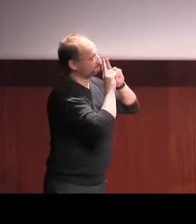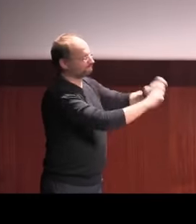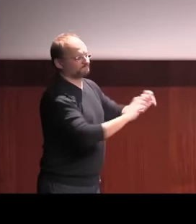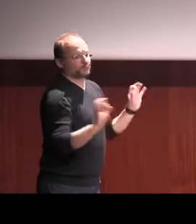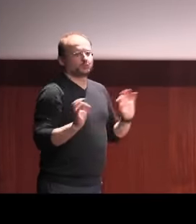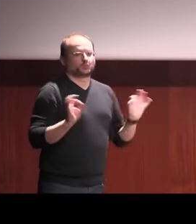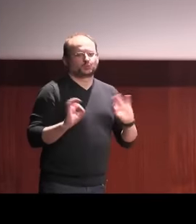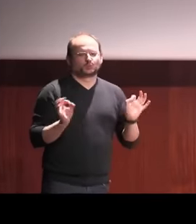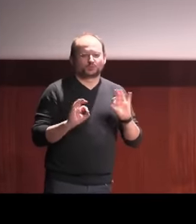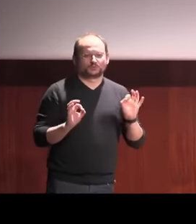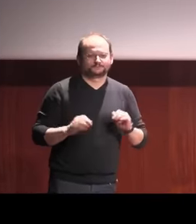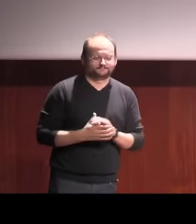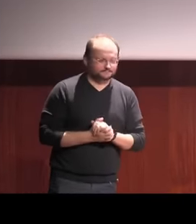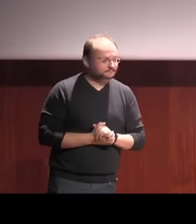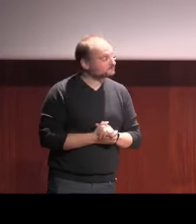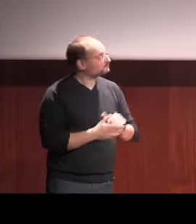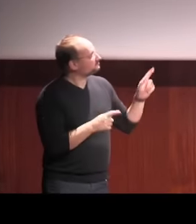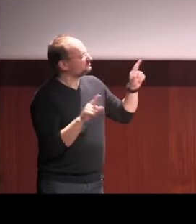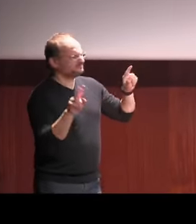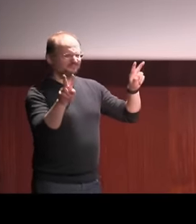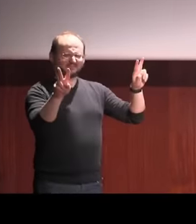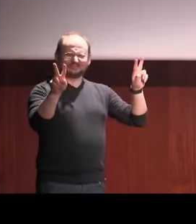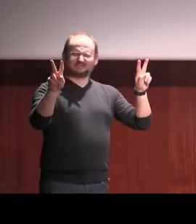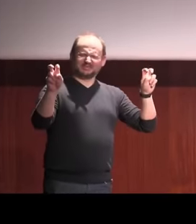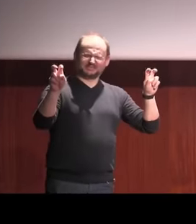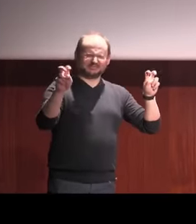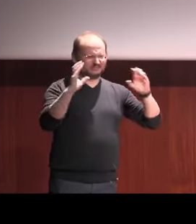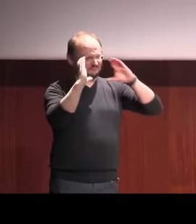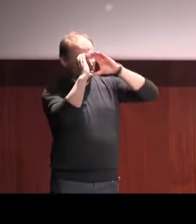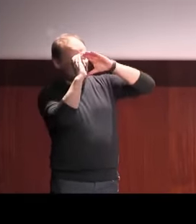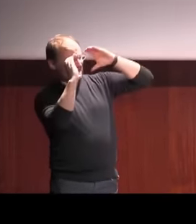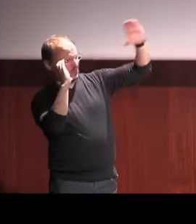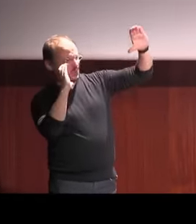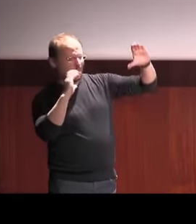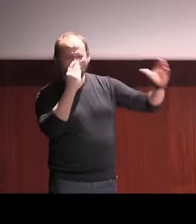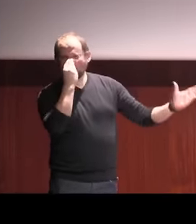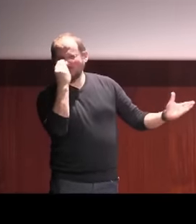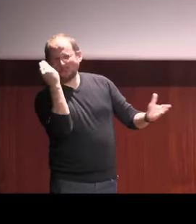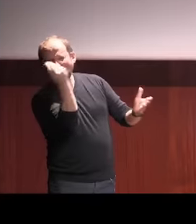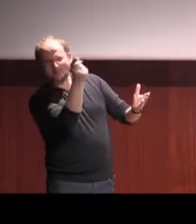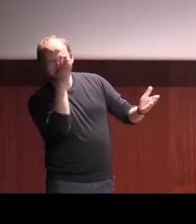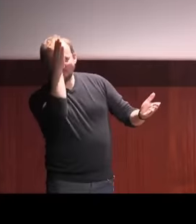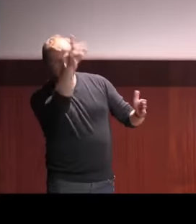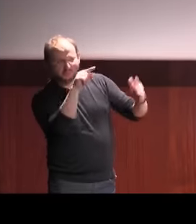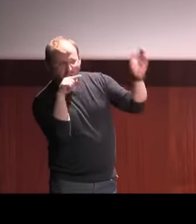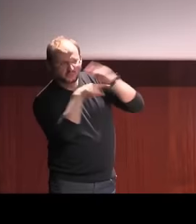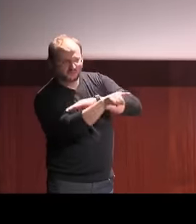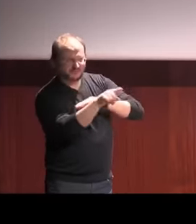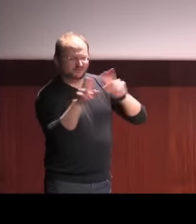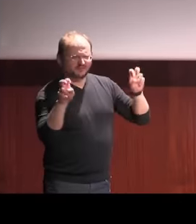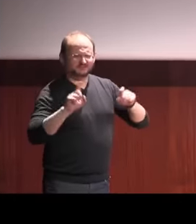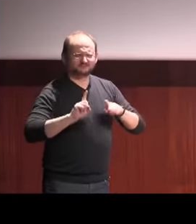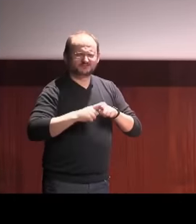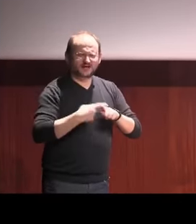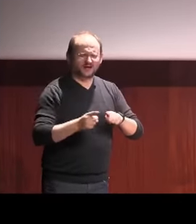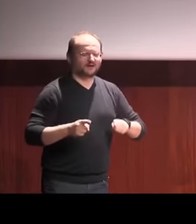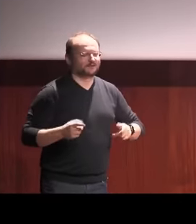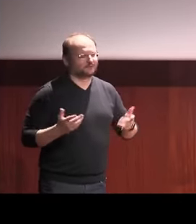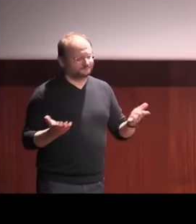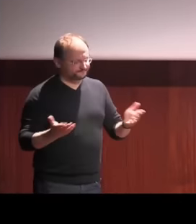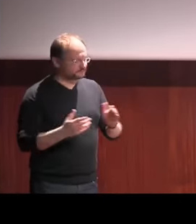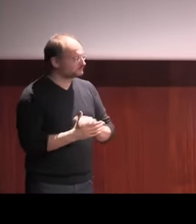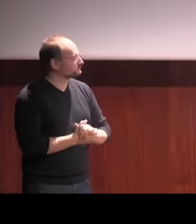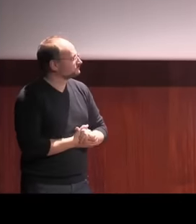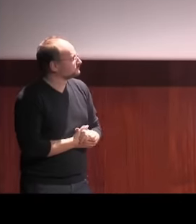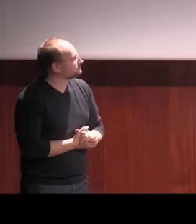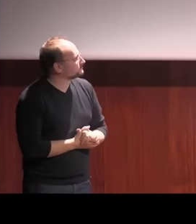est un livre en général inconnu. Là, vous voyez ce titre. La prédiction des